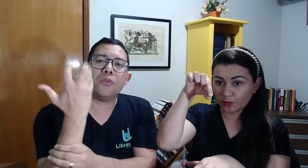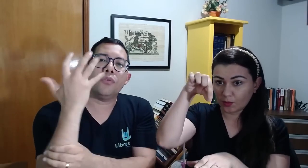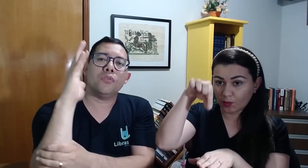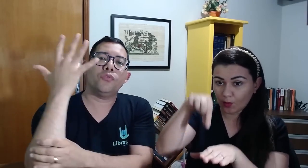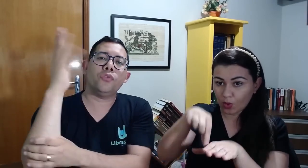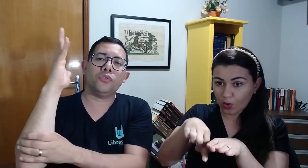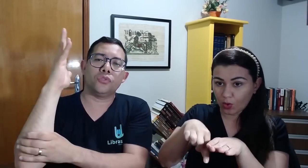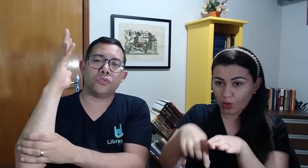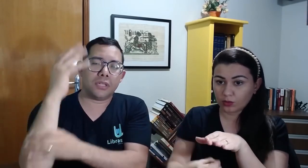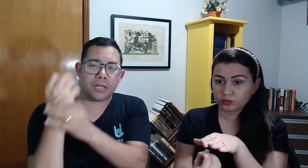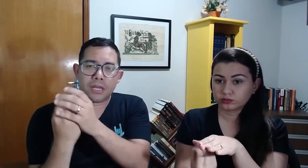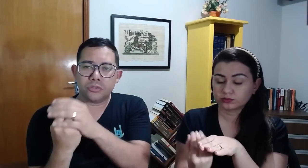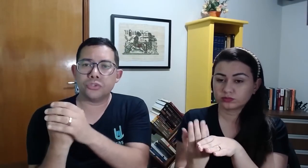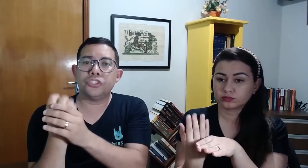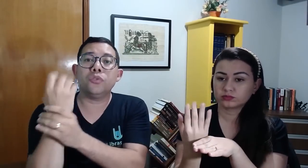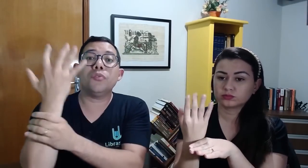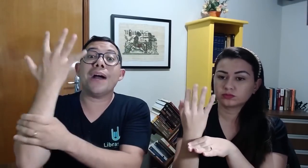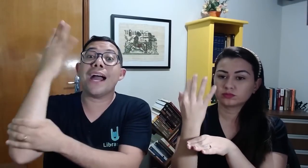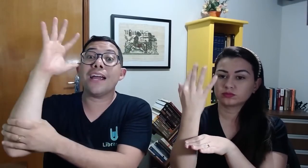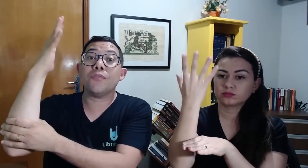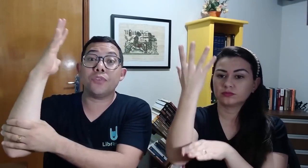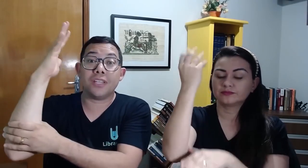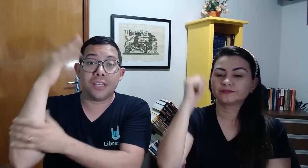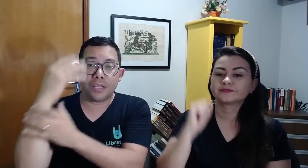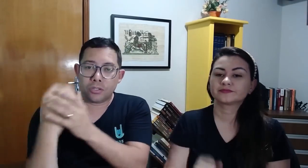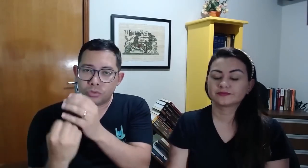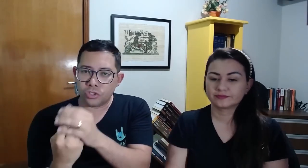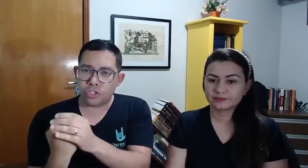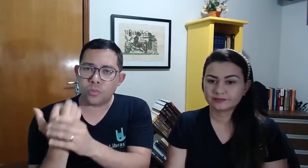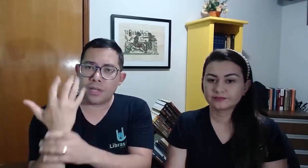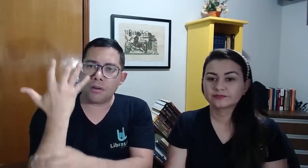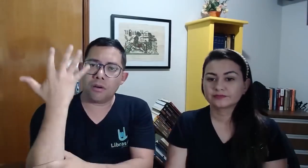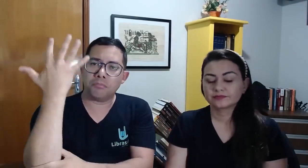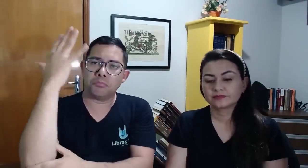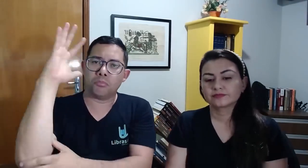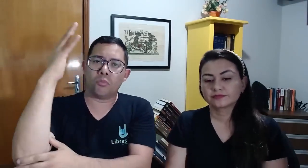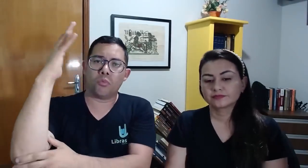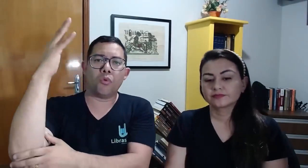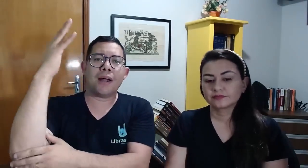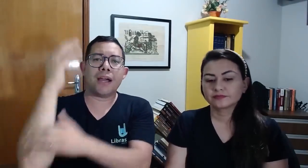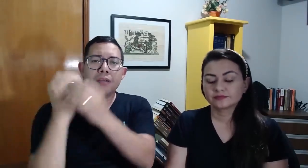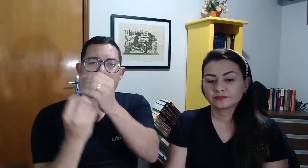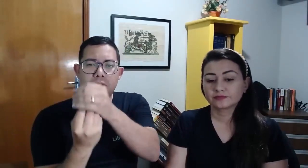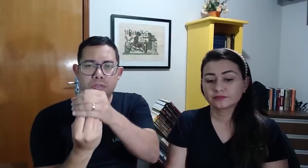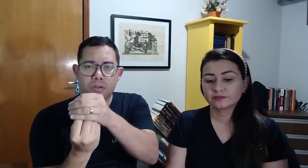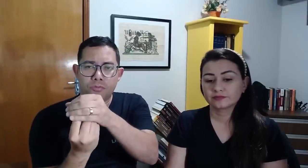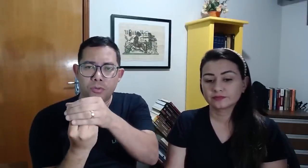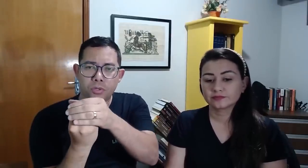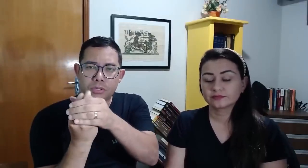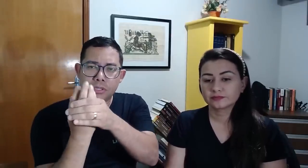deu frutos. Ah, surgiu uma árvore. Surgiu aí, ó, uma árvore, olha só. Foi